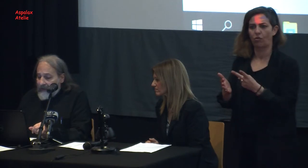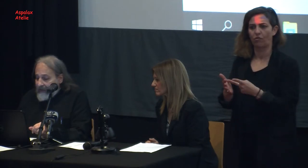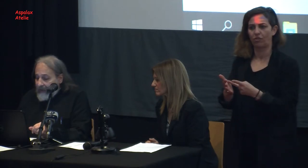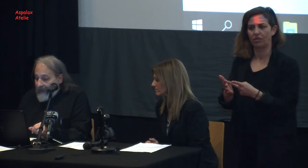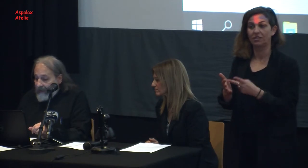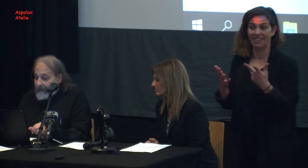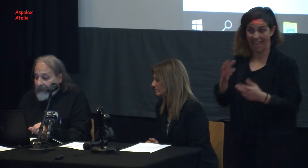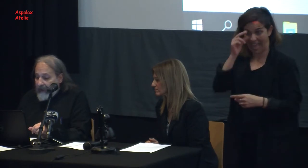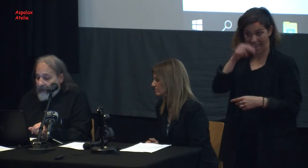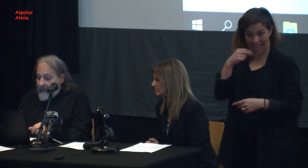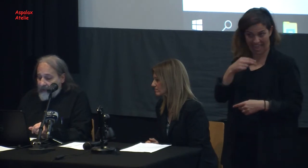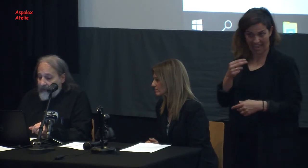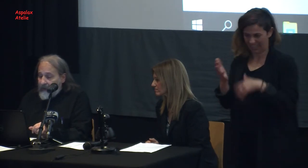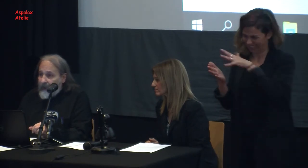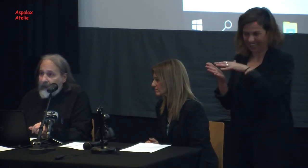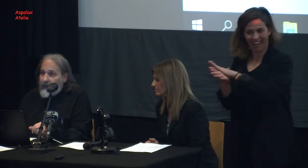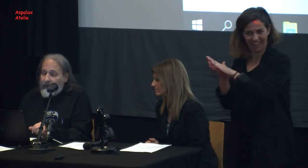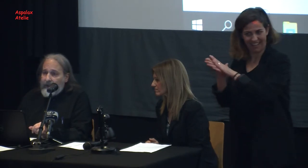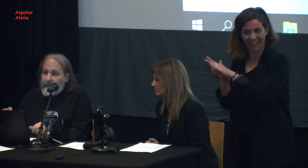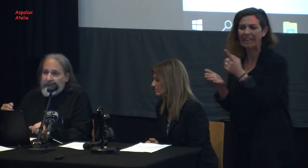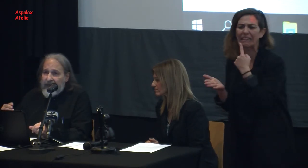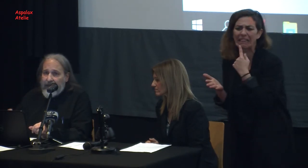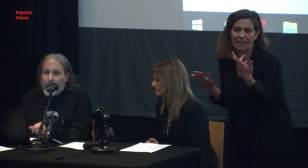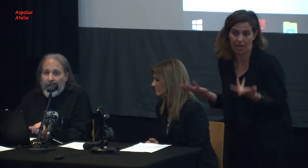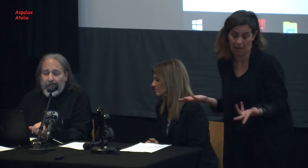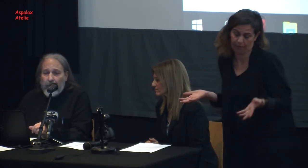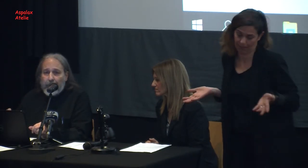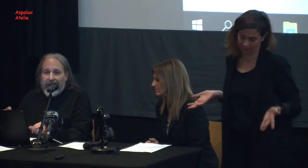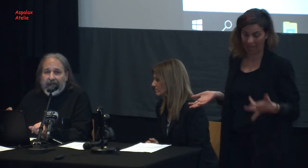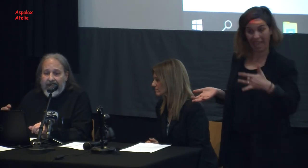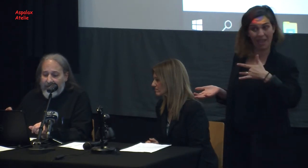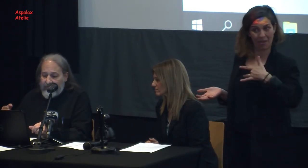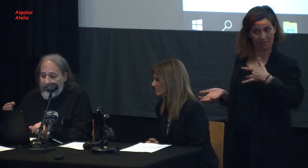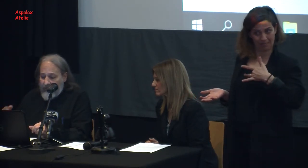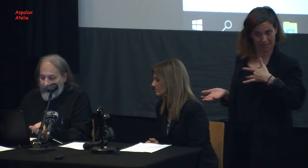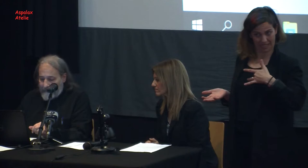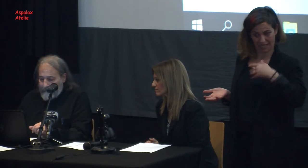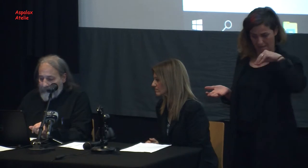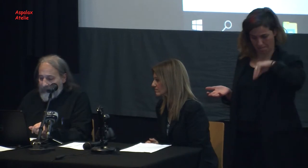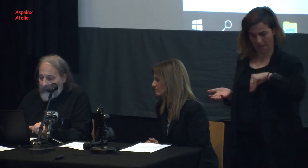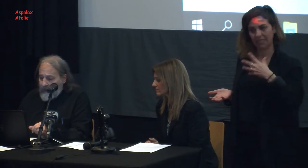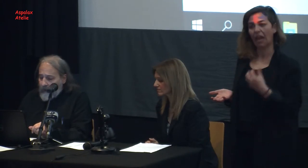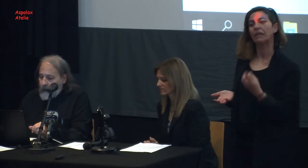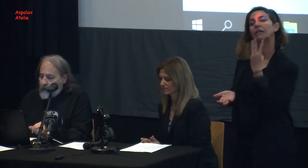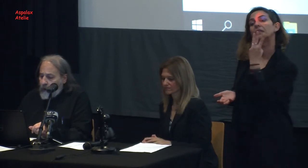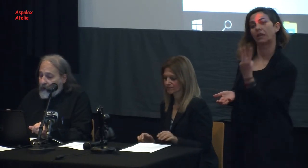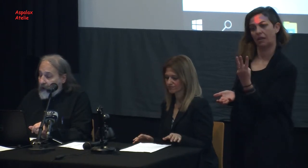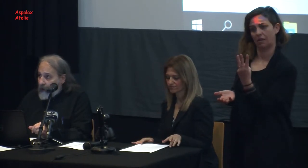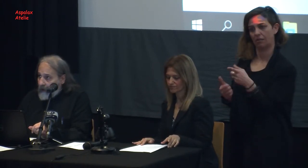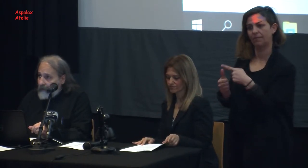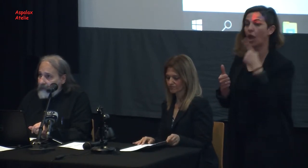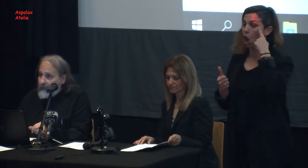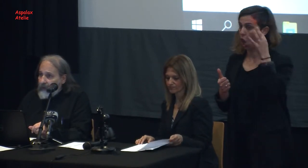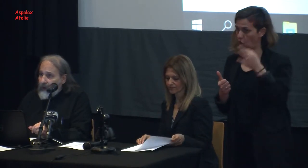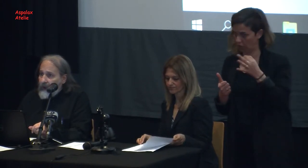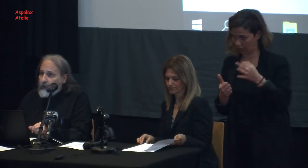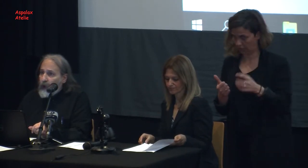Η Εκκλησία λέει ότι η ψυχή του ανθρώπου έχει 3 στοιχεία. Το